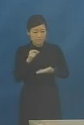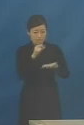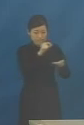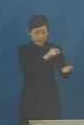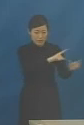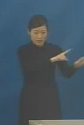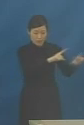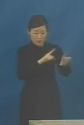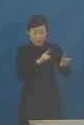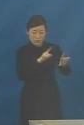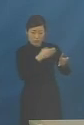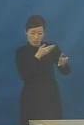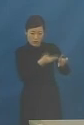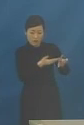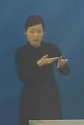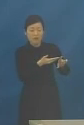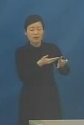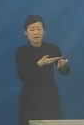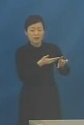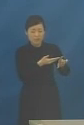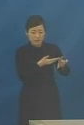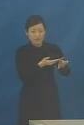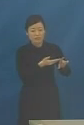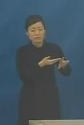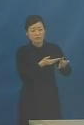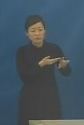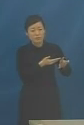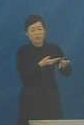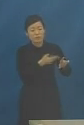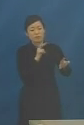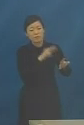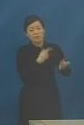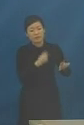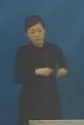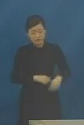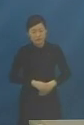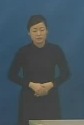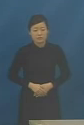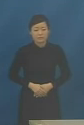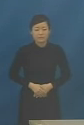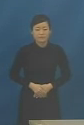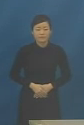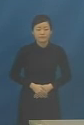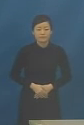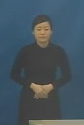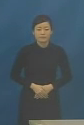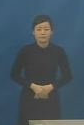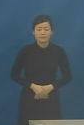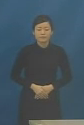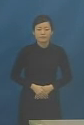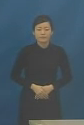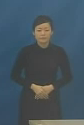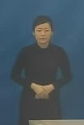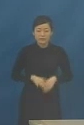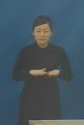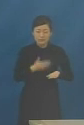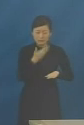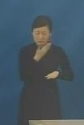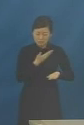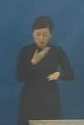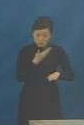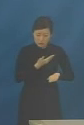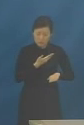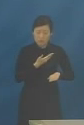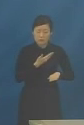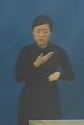と思っておりますただ今た下山をおっしゃったように重大な局面が近づいてきている